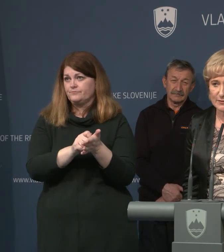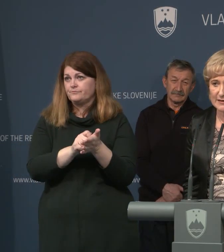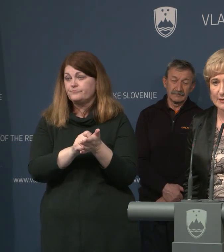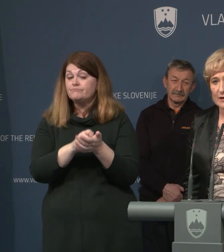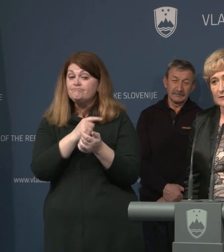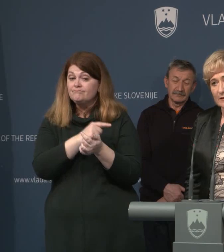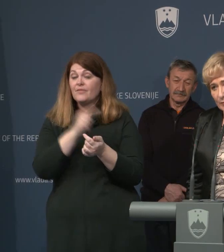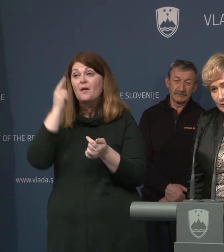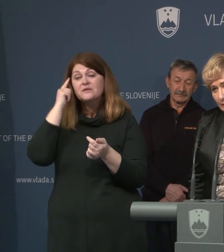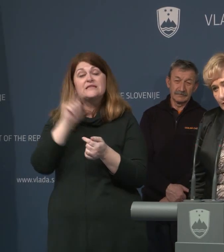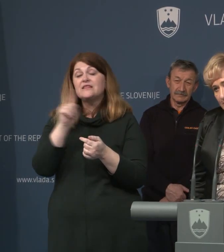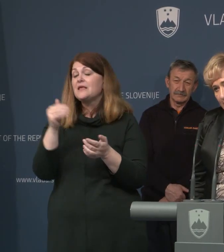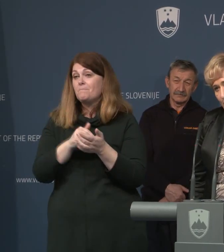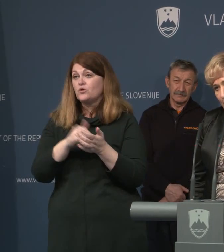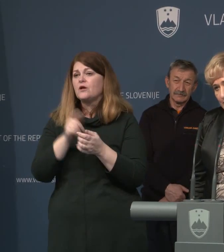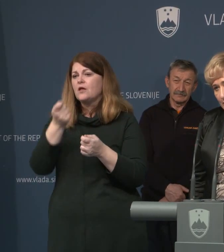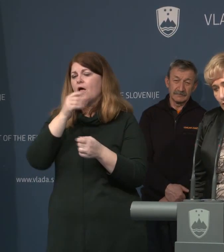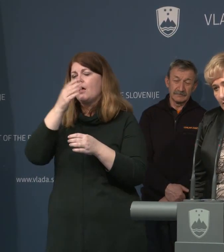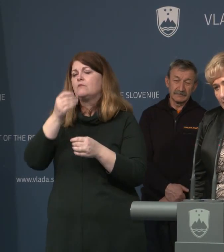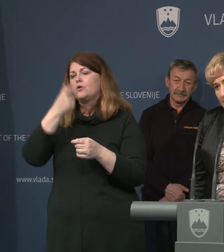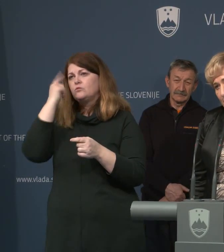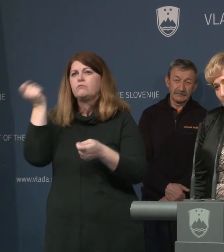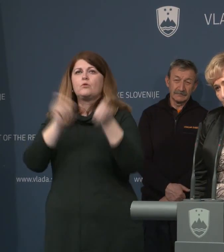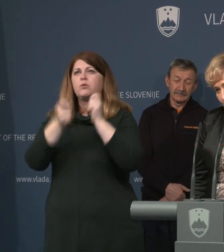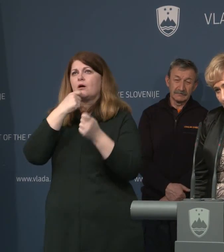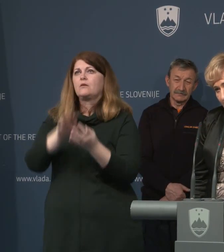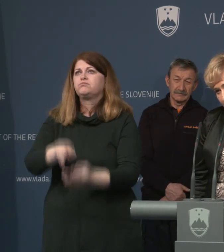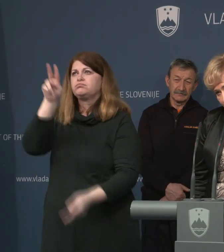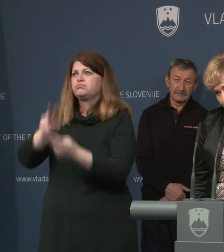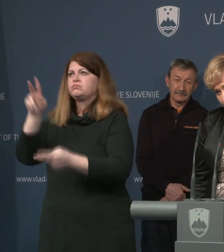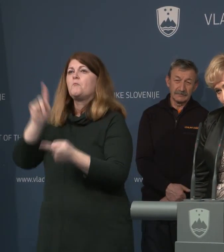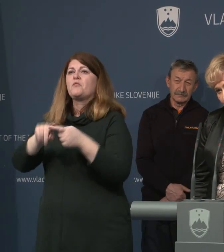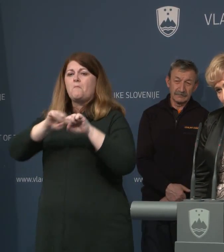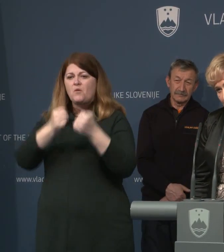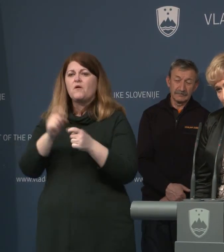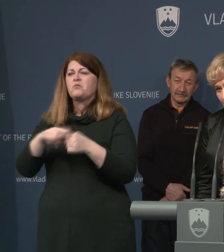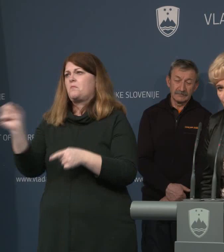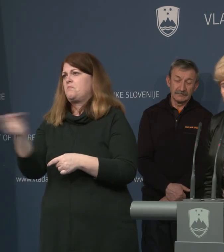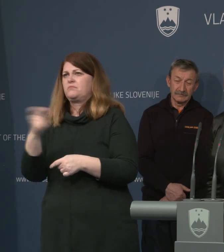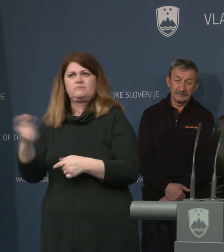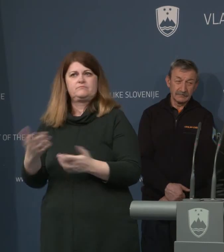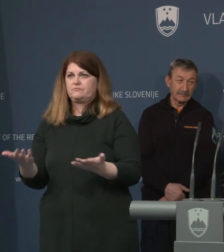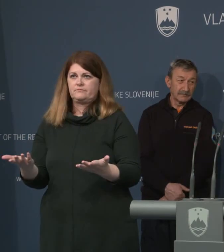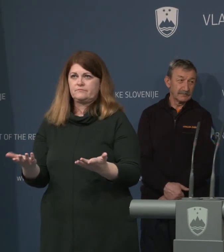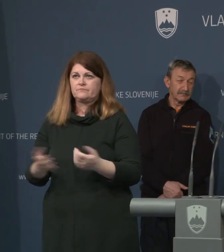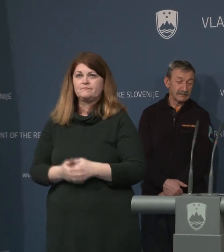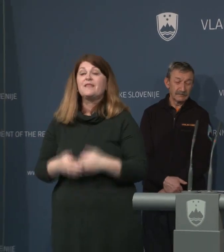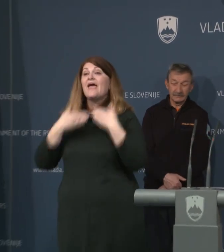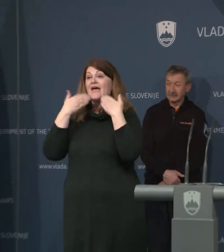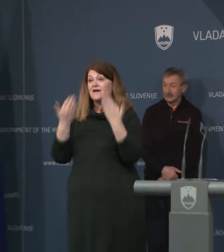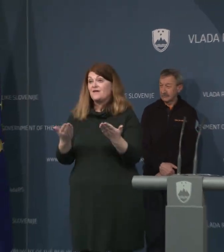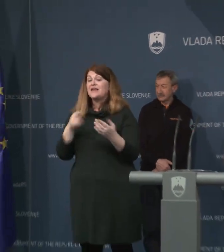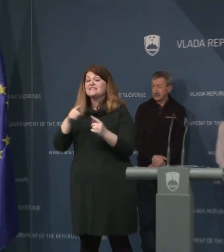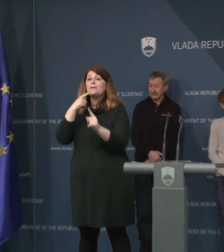Tako da jaz mislim, da ni potrebno, da se naredijo ljudje zaloge, da se jim ne bo to pokvarilo in na koncu, da bojo medali proč. Hvala s